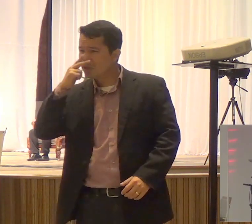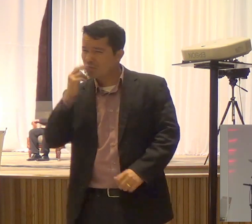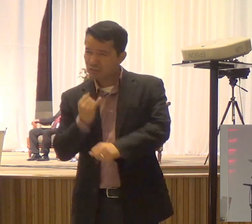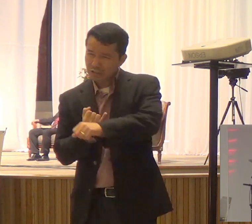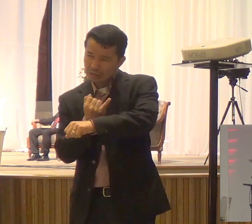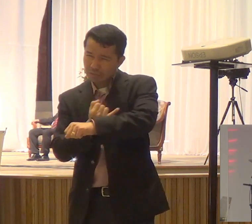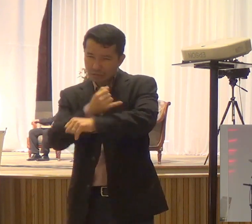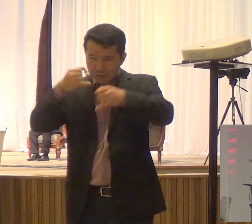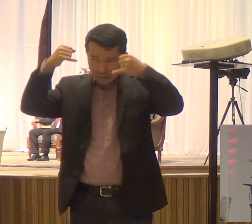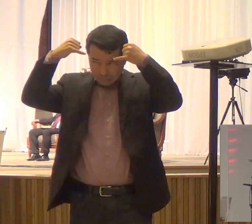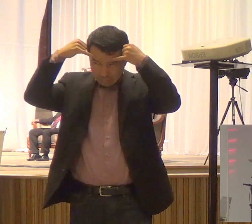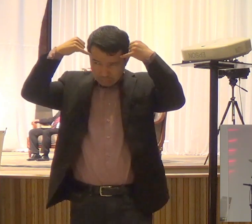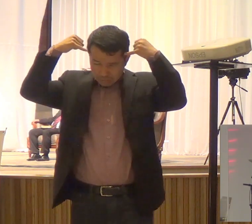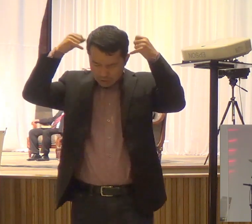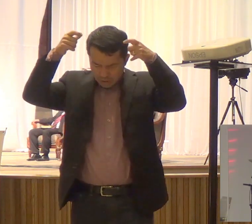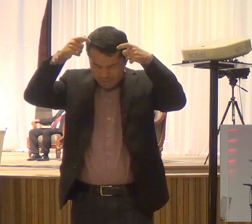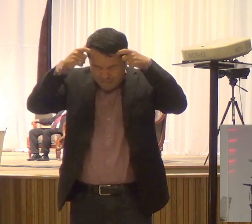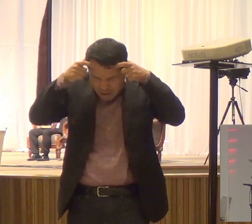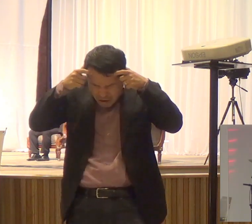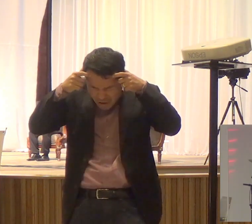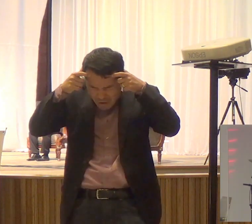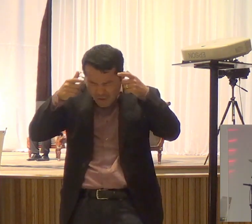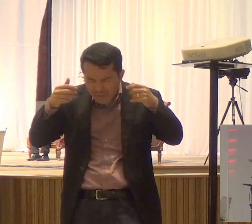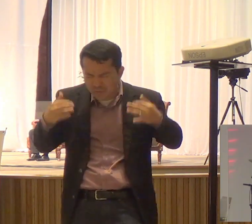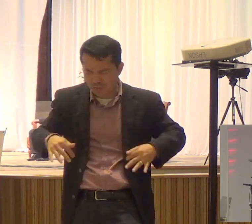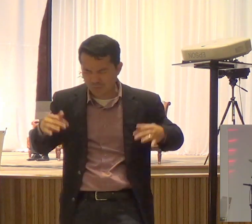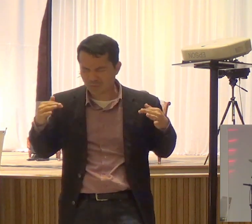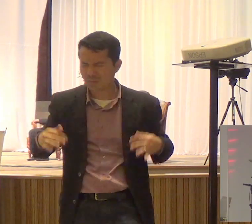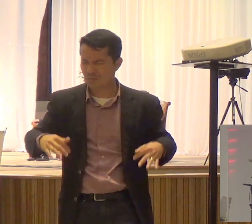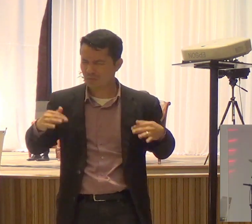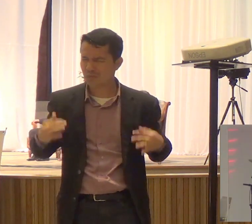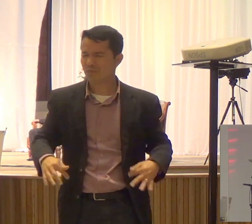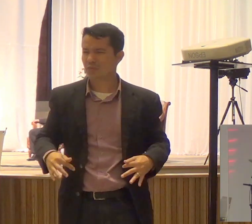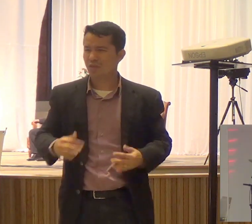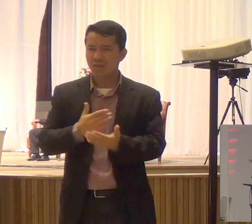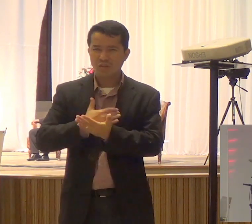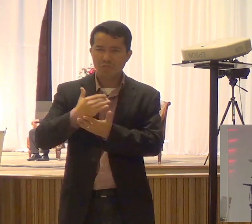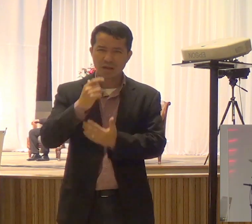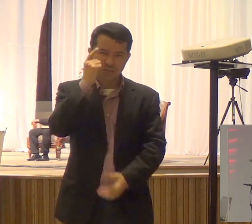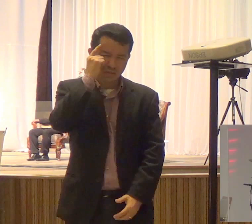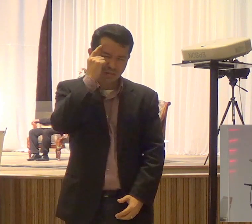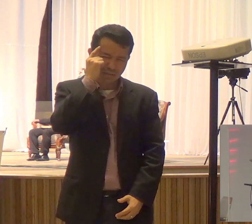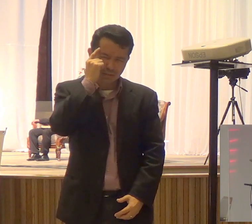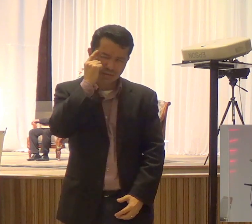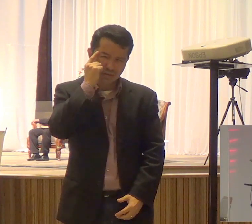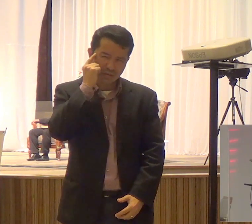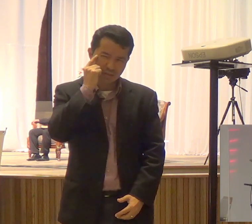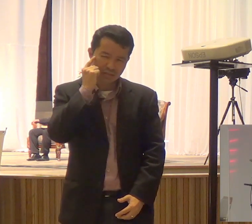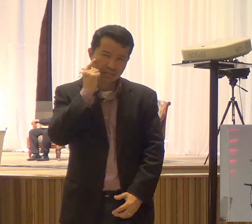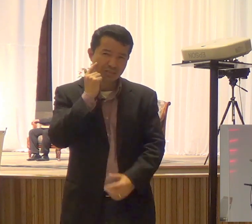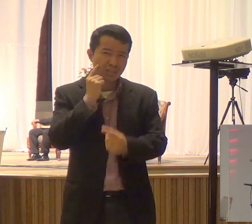espinhos sobre a cabeça do nosso mestre Jesus, e o sangue começou a escorrer,